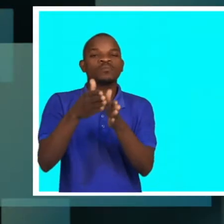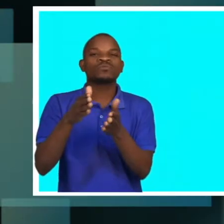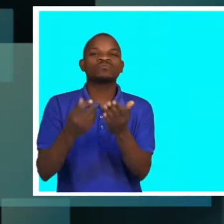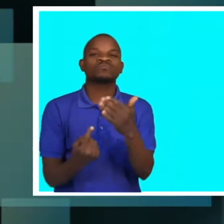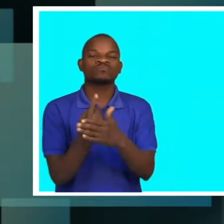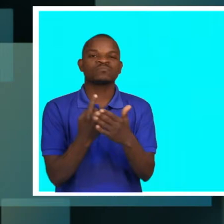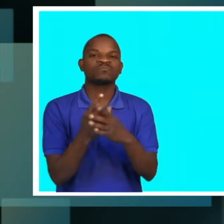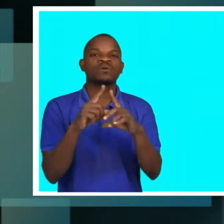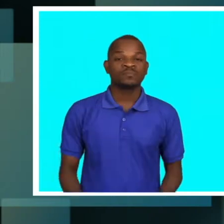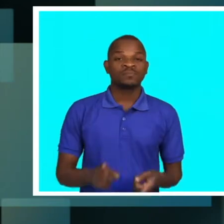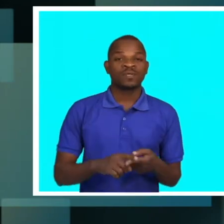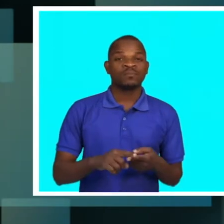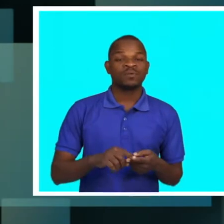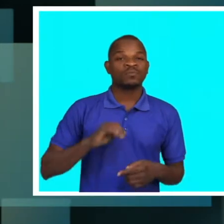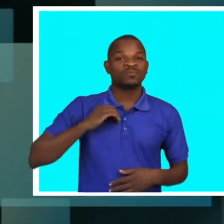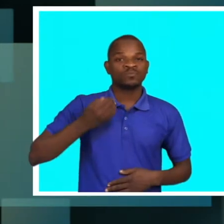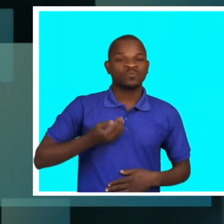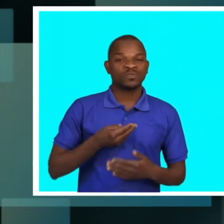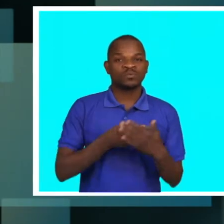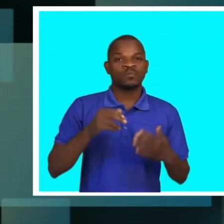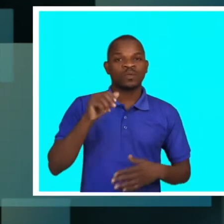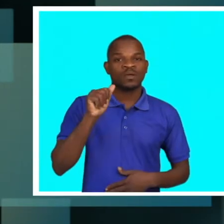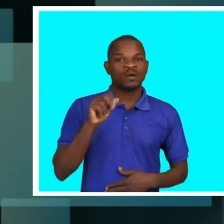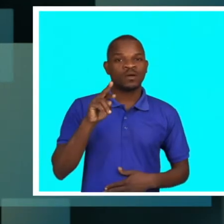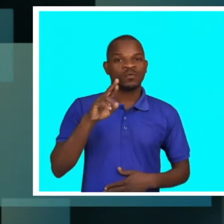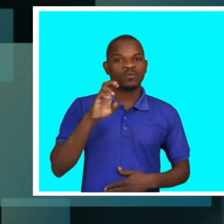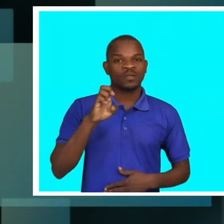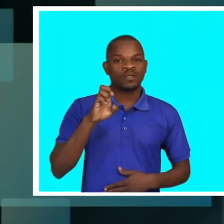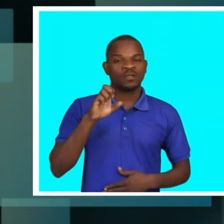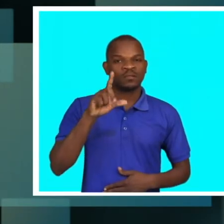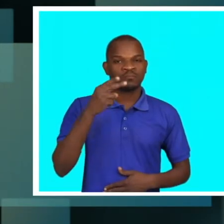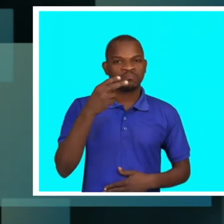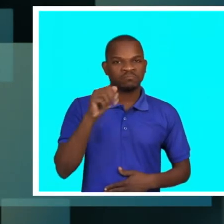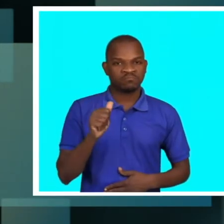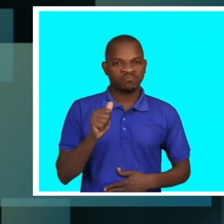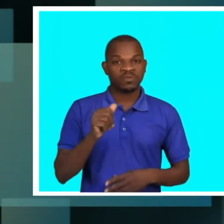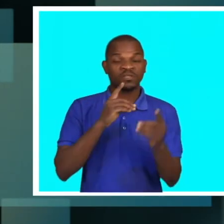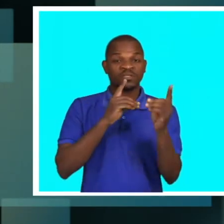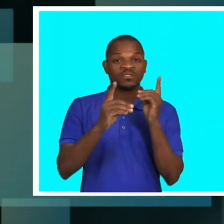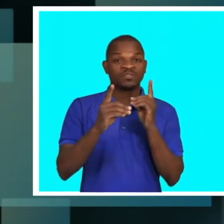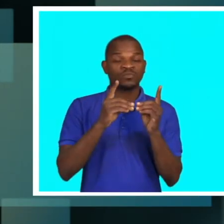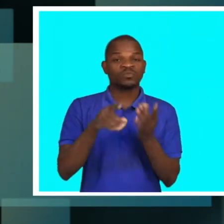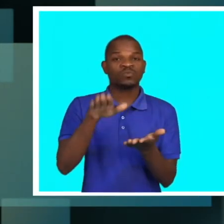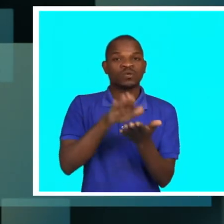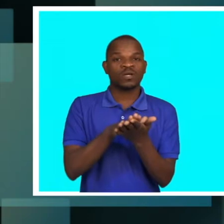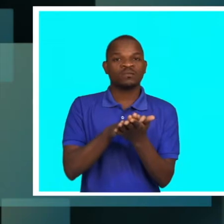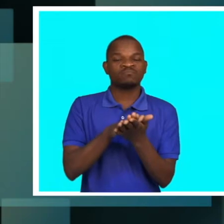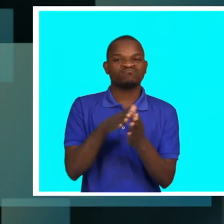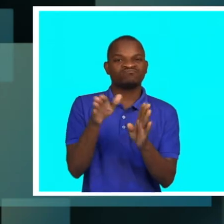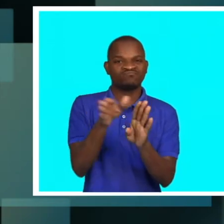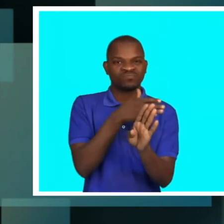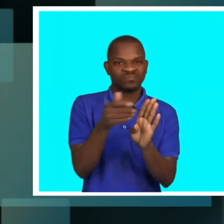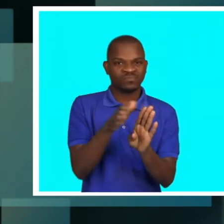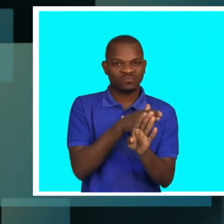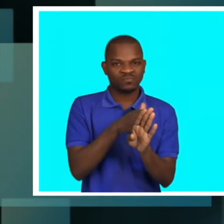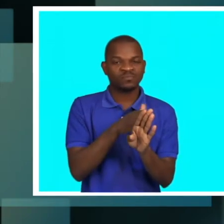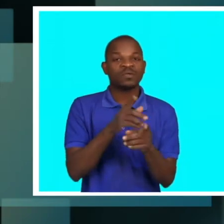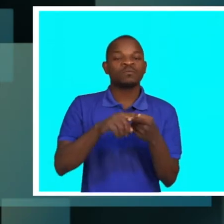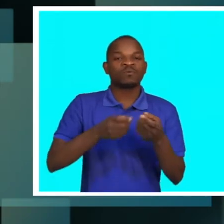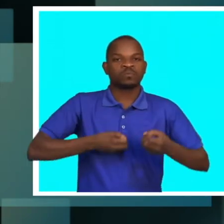que a vítima está a comunicar. A Aurélia Zacarias, diretora do Centro Integrado de Atendimento a Vítimas de Violência Baseada no